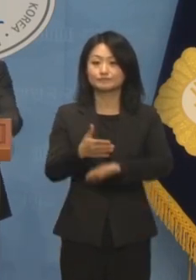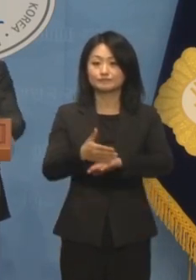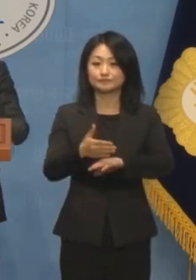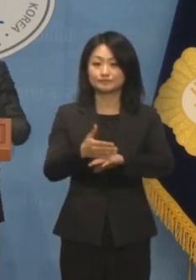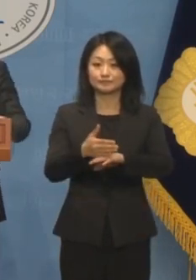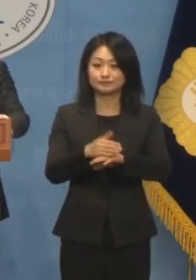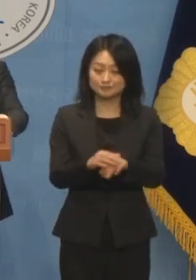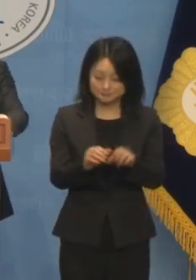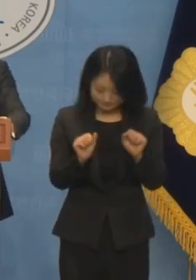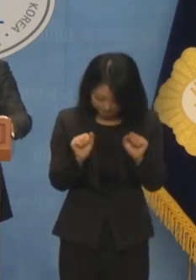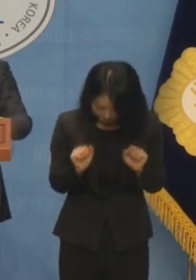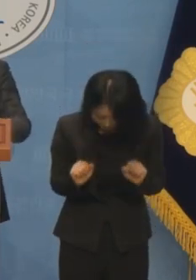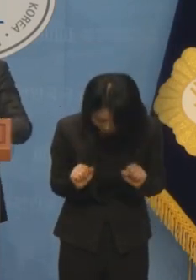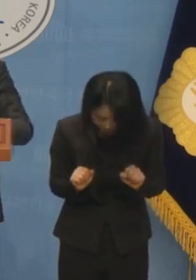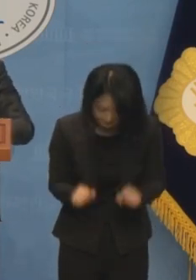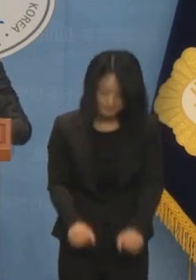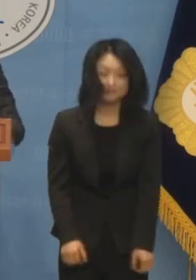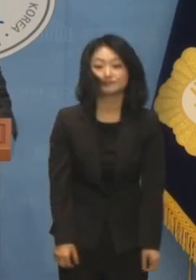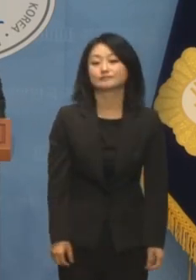감사합니다.